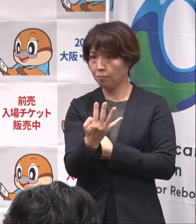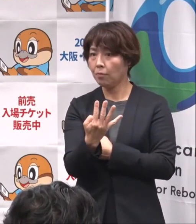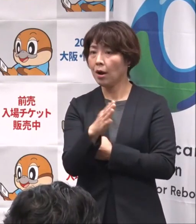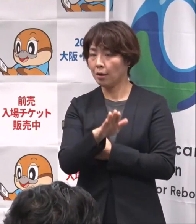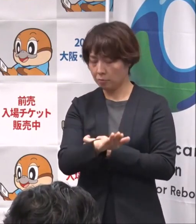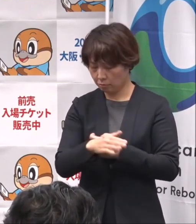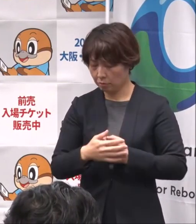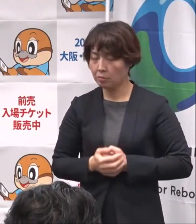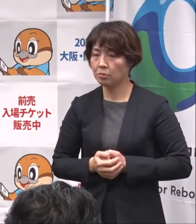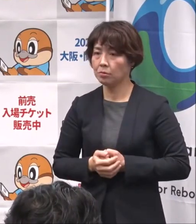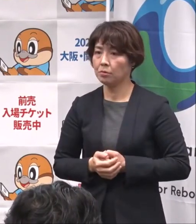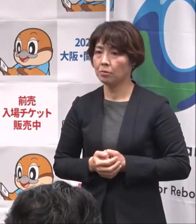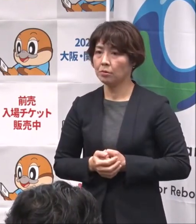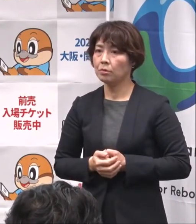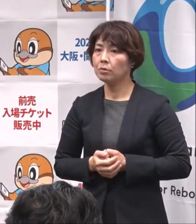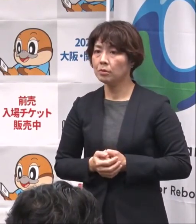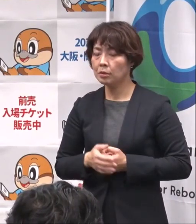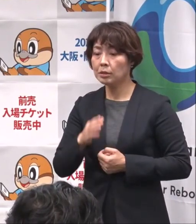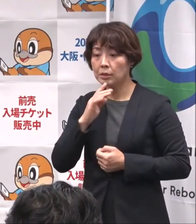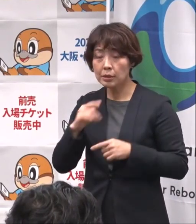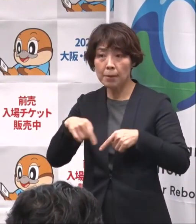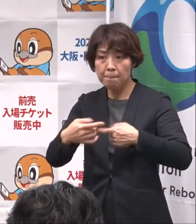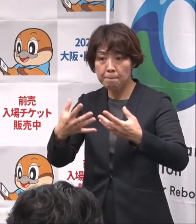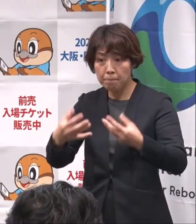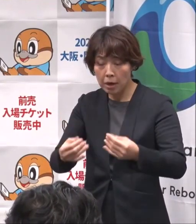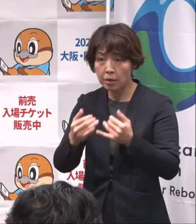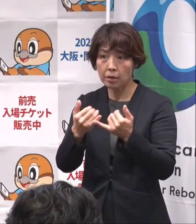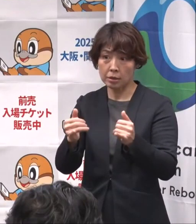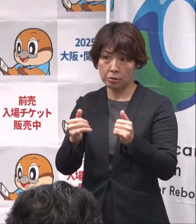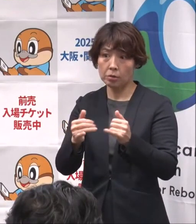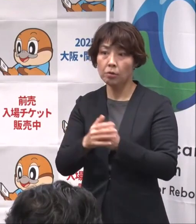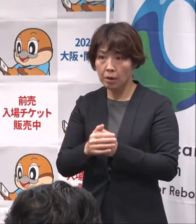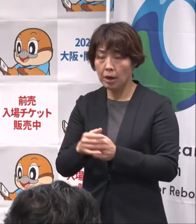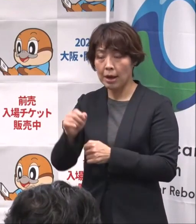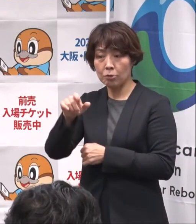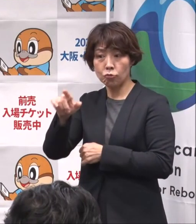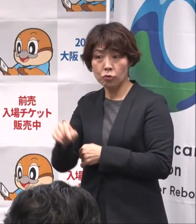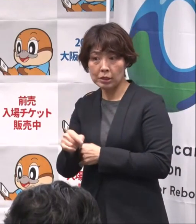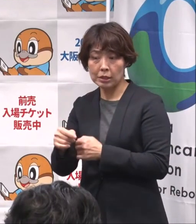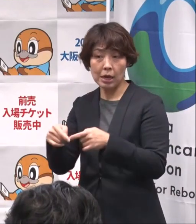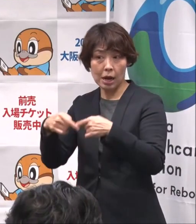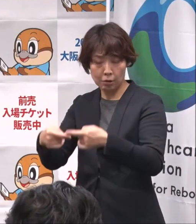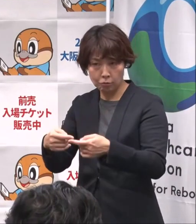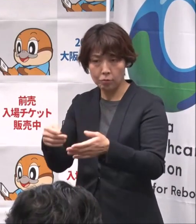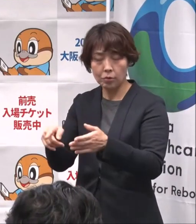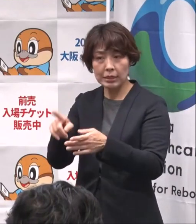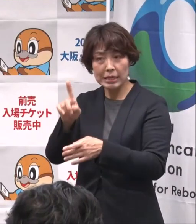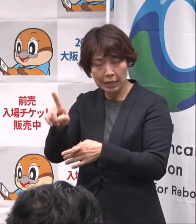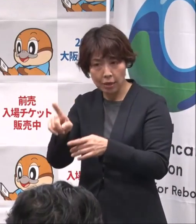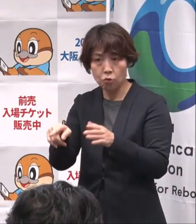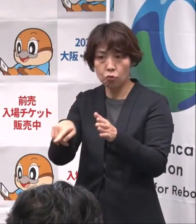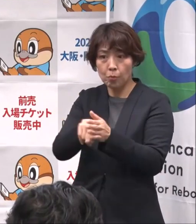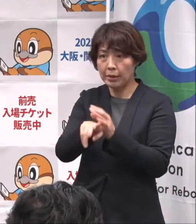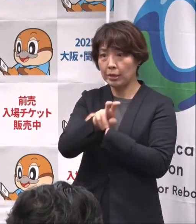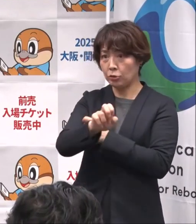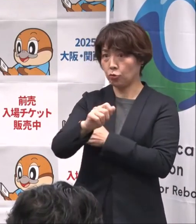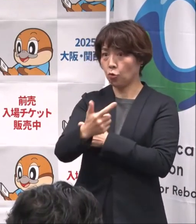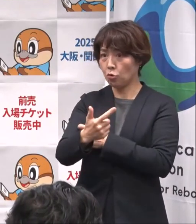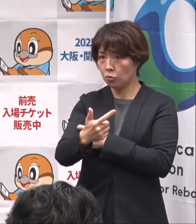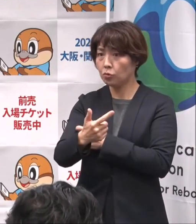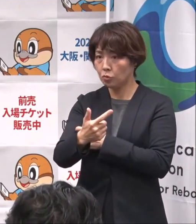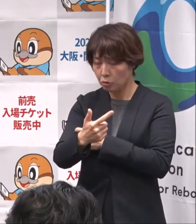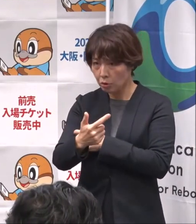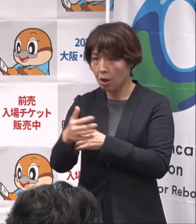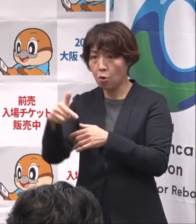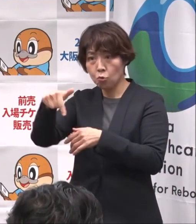ます。で、実際に入居された件数につきましては、マンスリー1件も含めて合計で26件の府営住宅、市